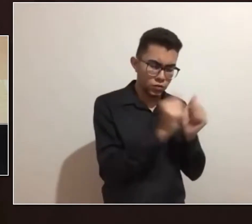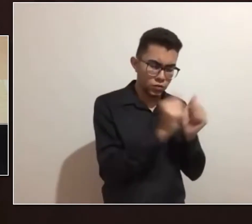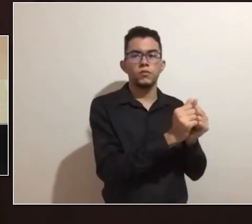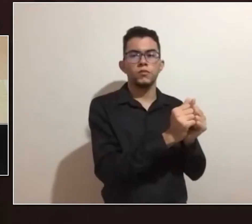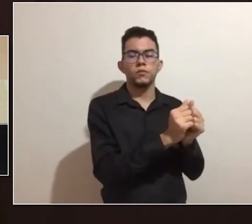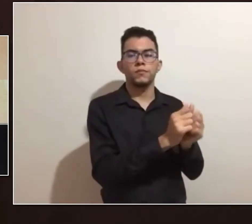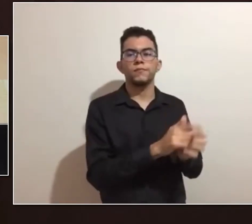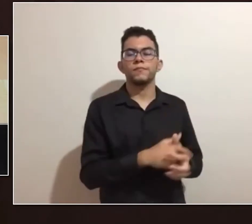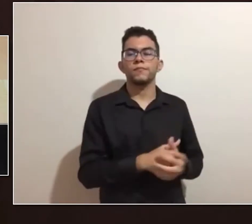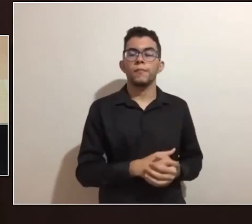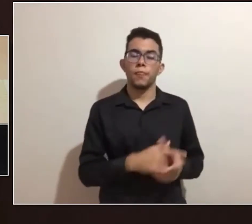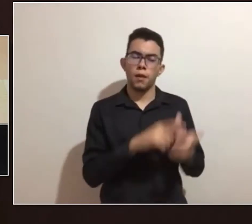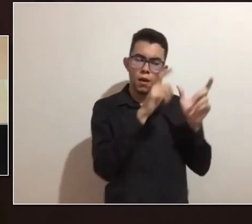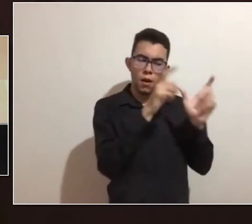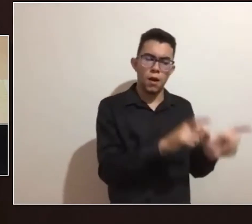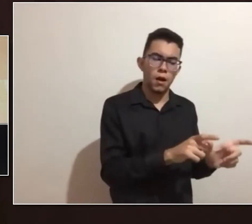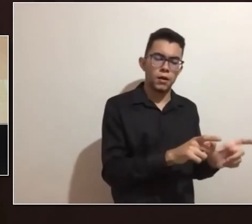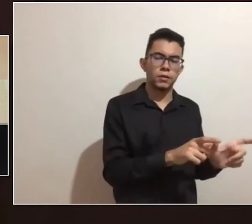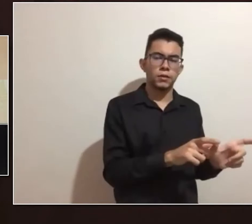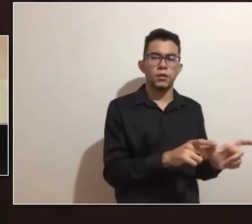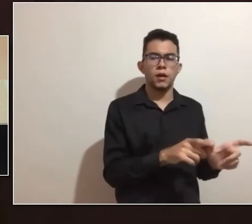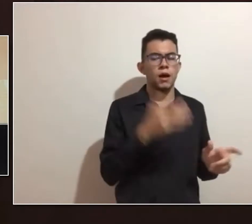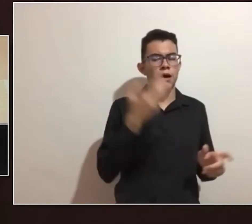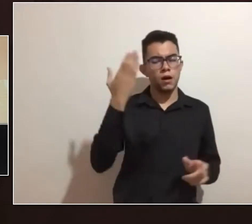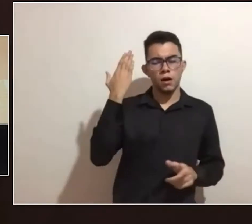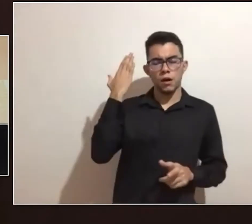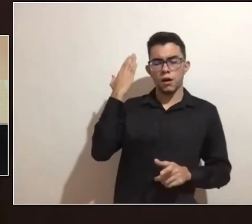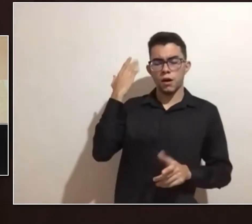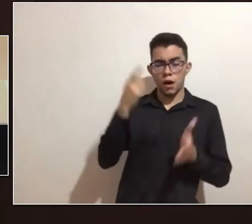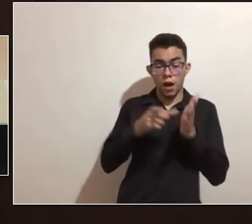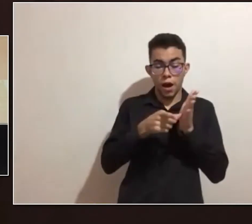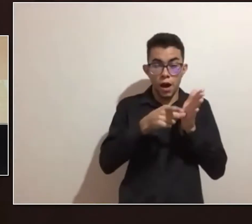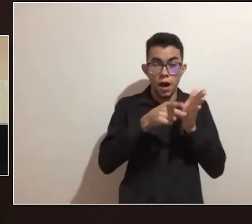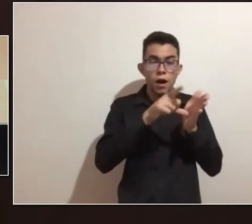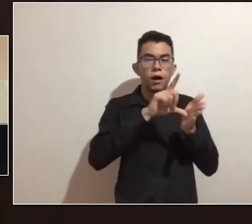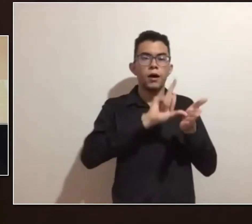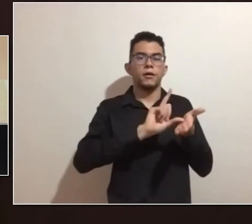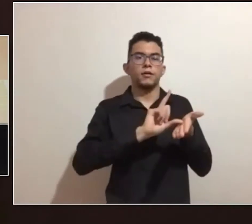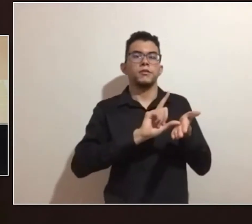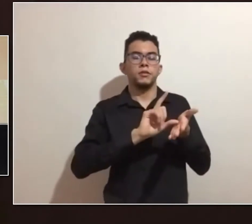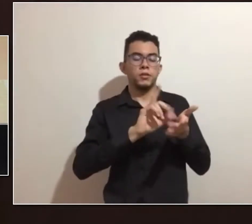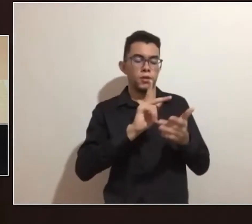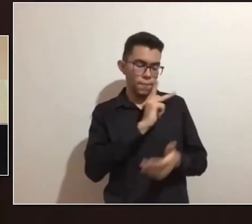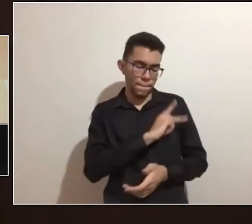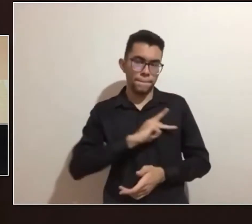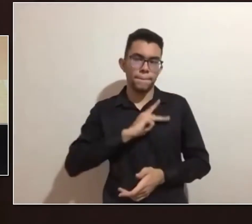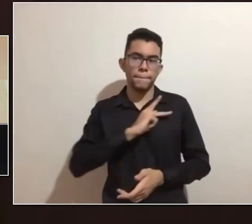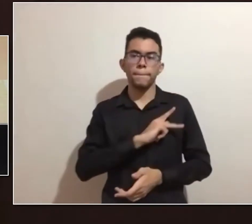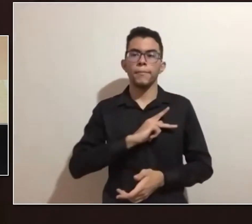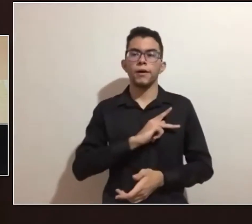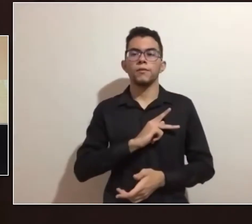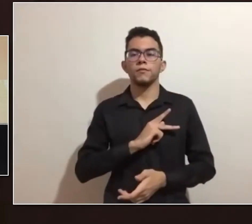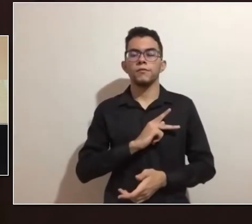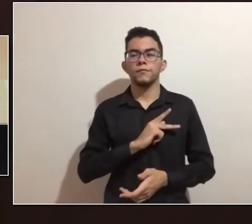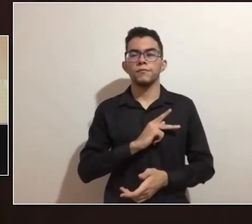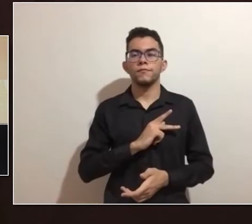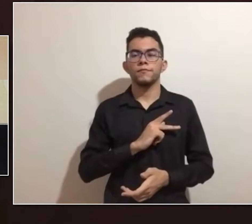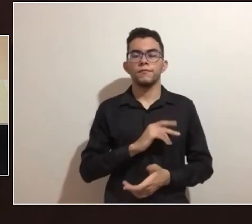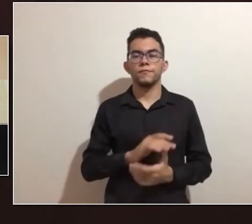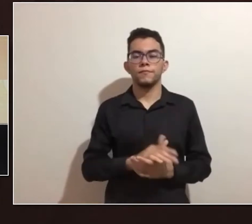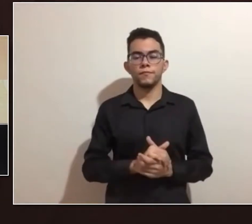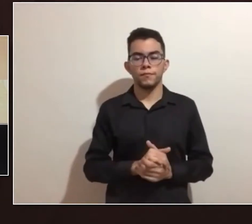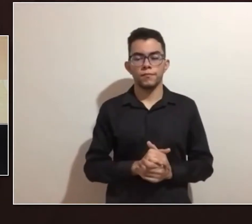já eram notáveis apóstolos, né, de Cristo antes de Paulo. Vocês estão vendo? Então,